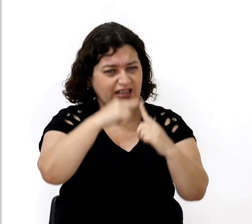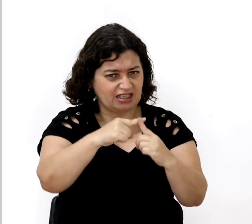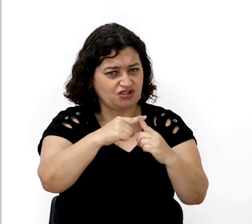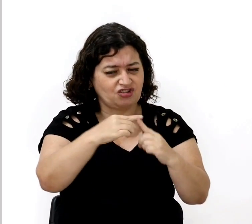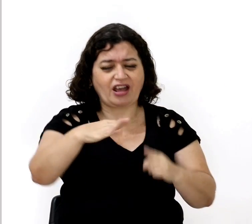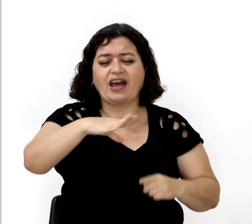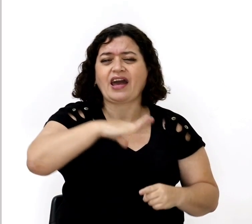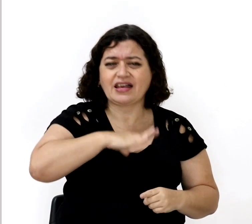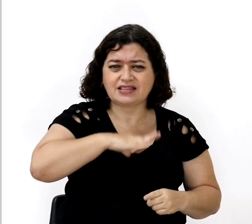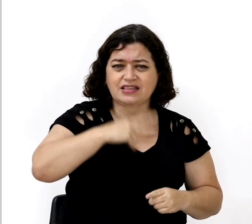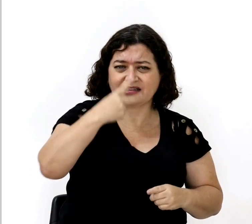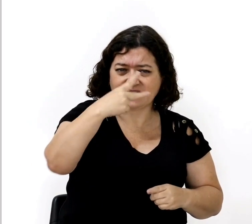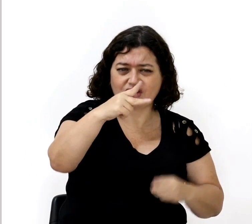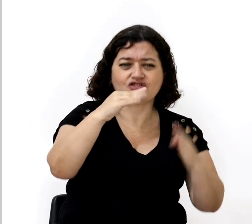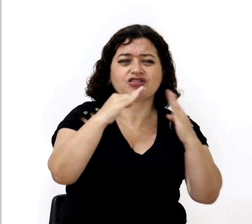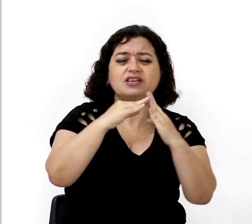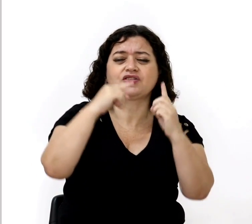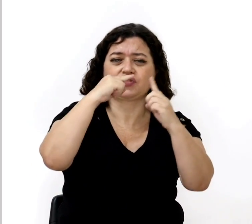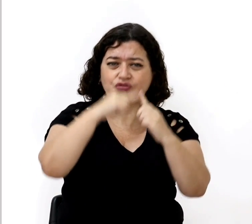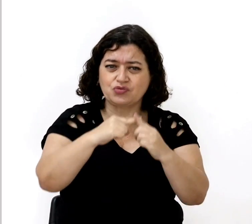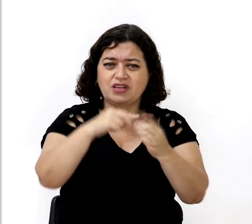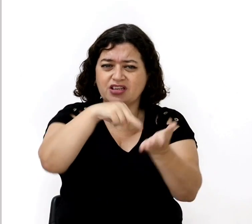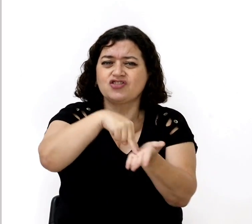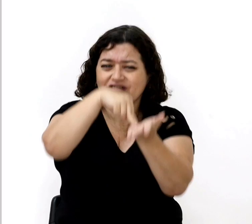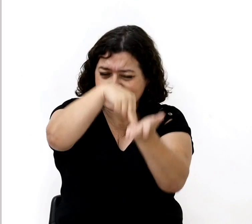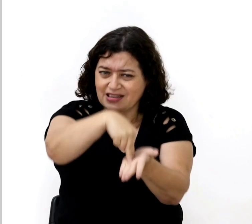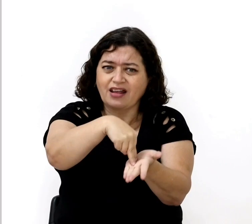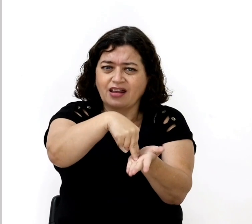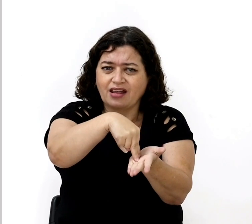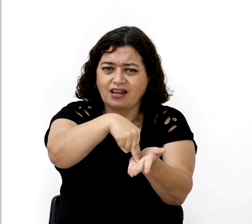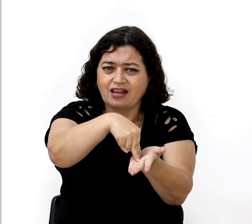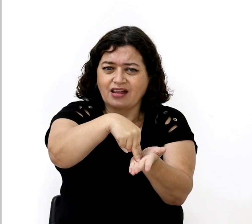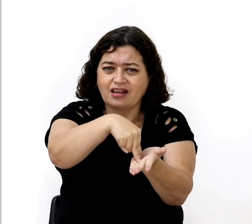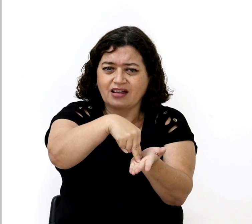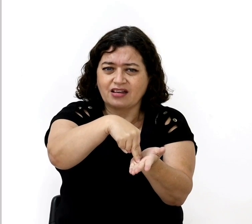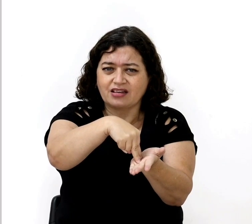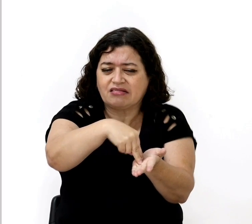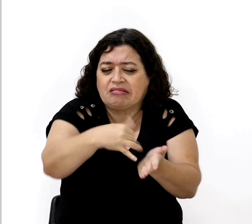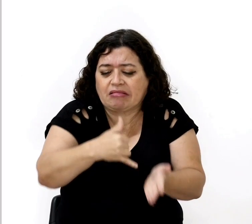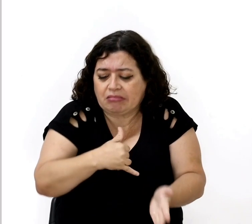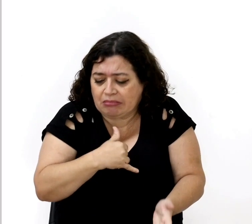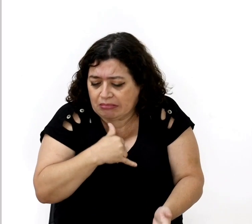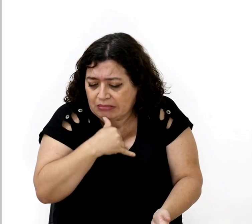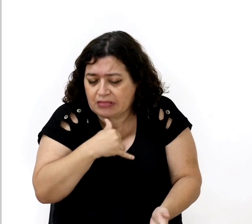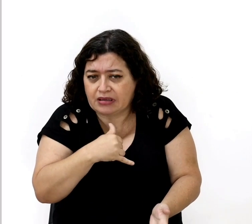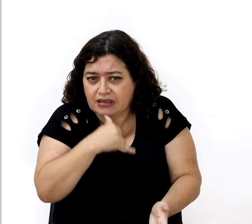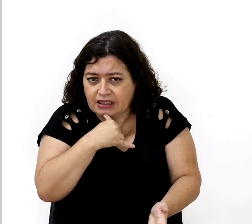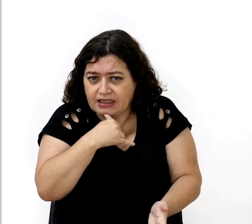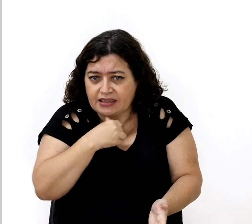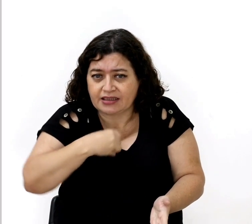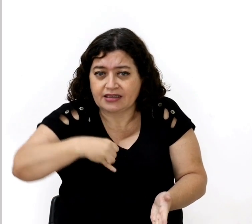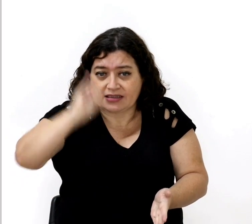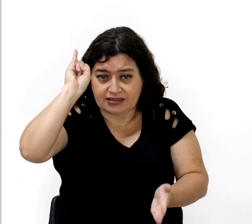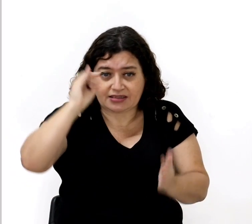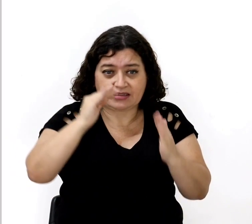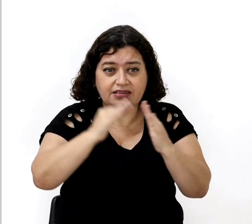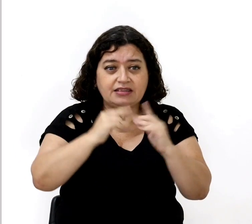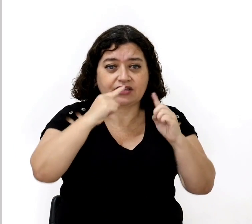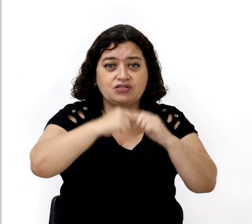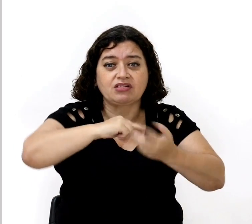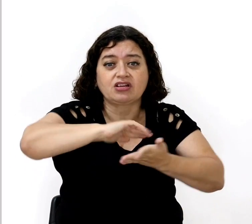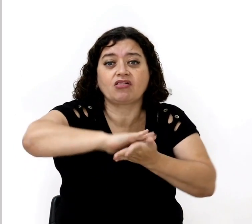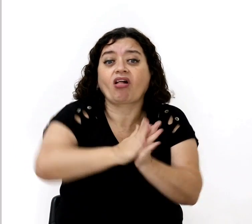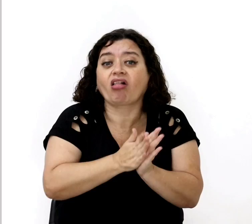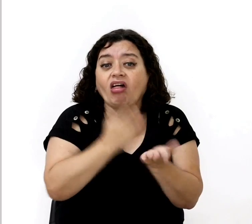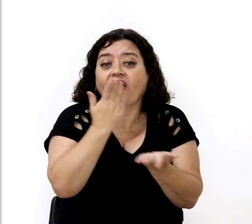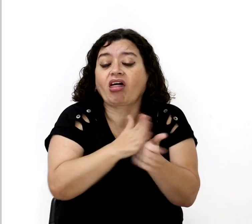está, será que a cidade onde a sua igreja está, se lamentariam se a sua igreja